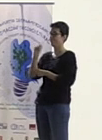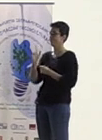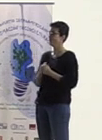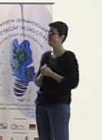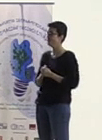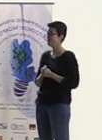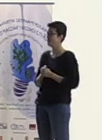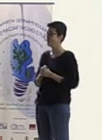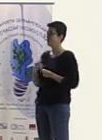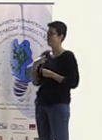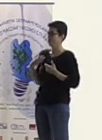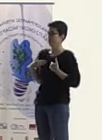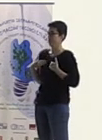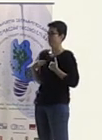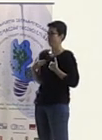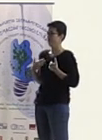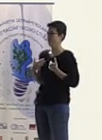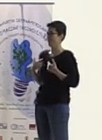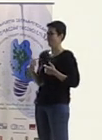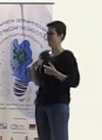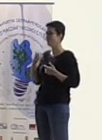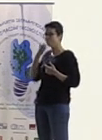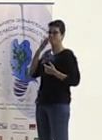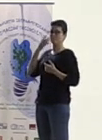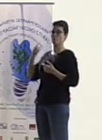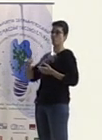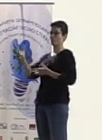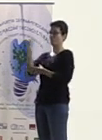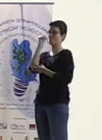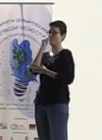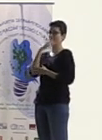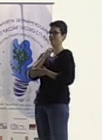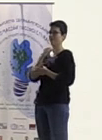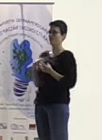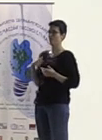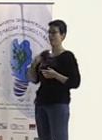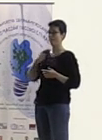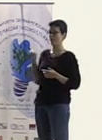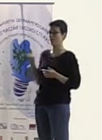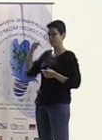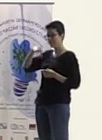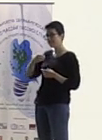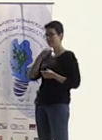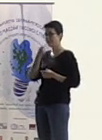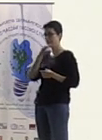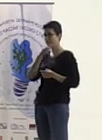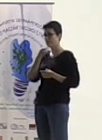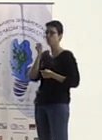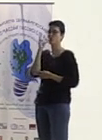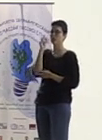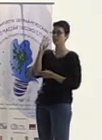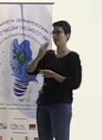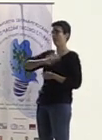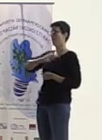tengo el micro y he conseguido que me dé la palabra, pues quería aprovechar bueno, también a esta tarde hago una charla, y mañana un taller y el otro día